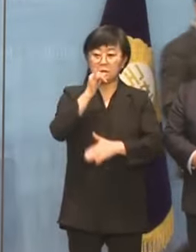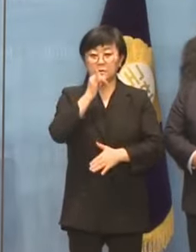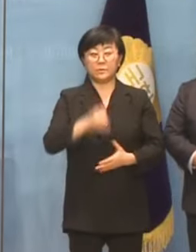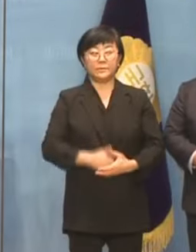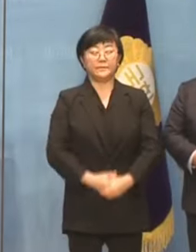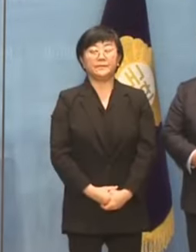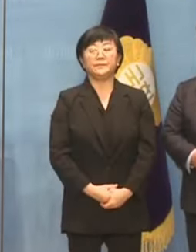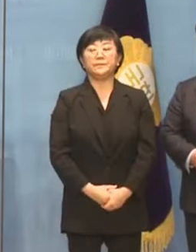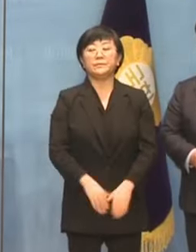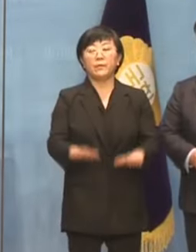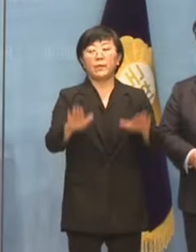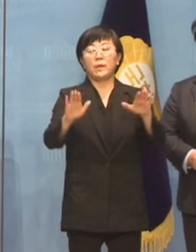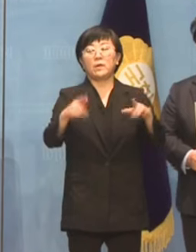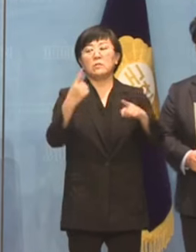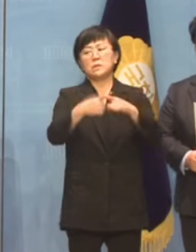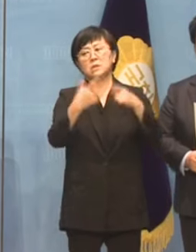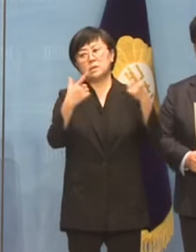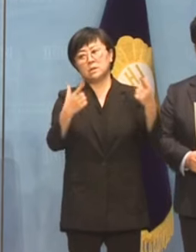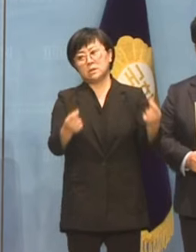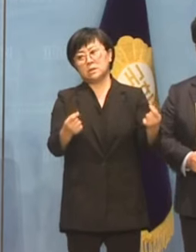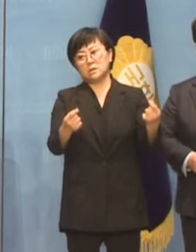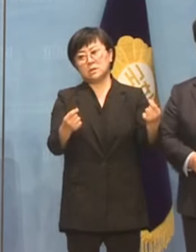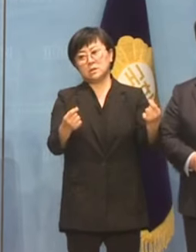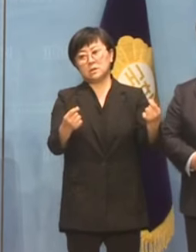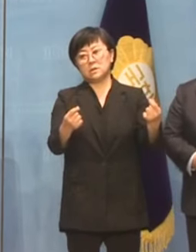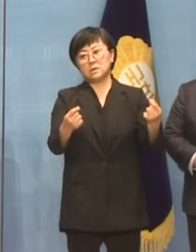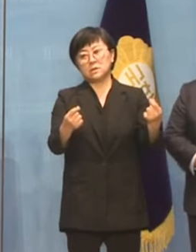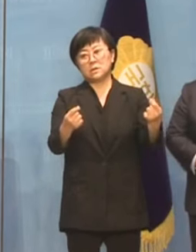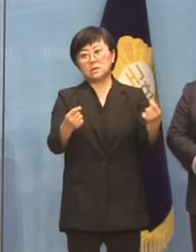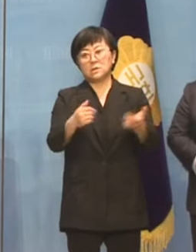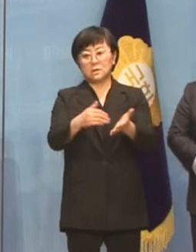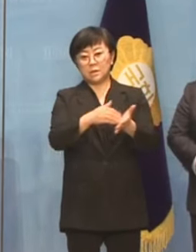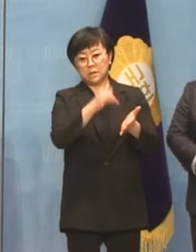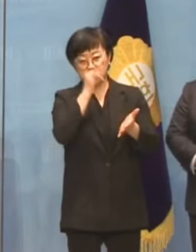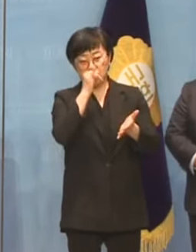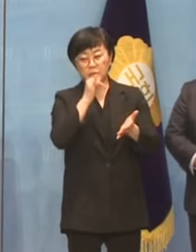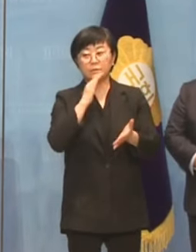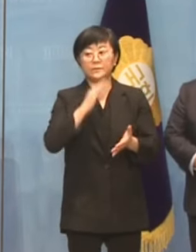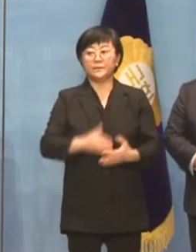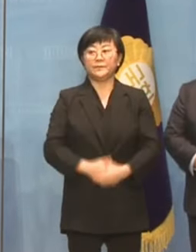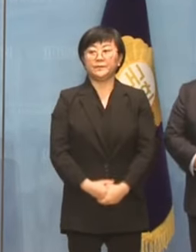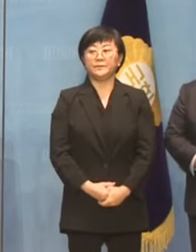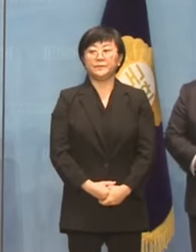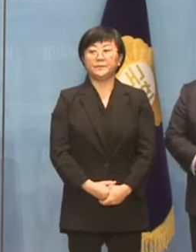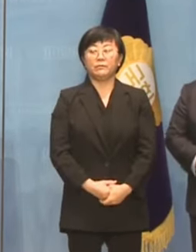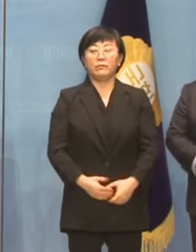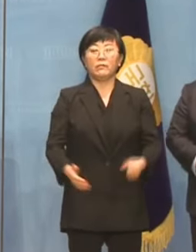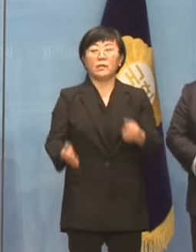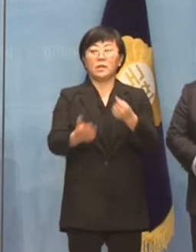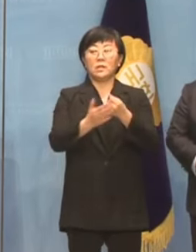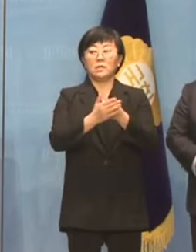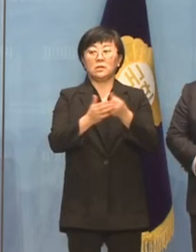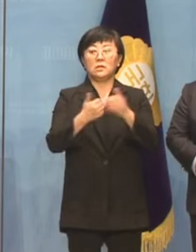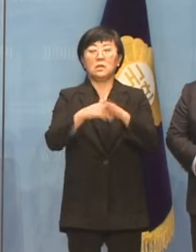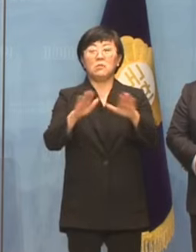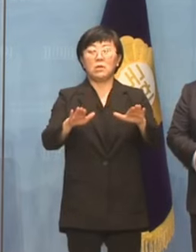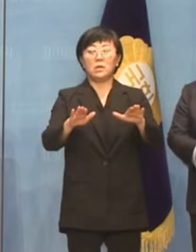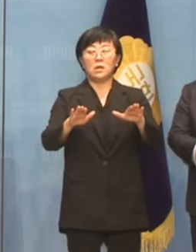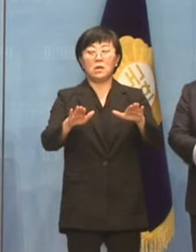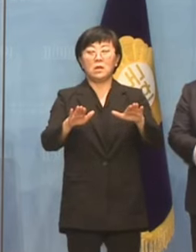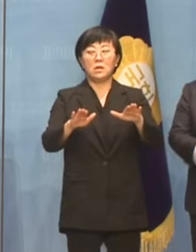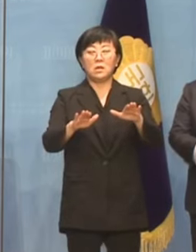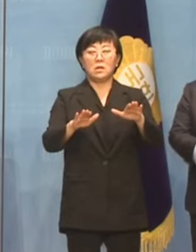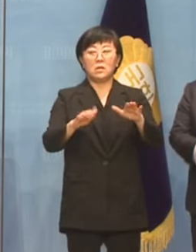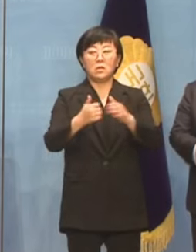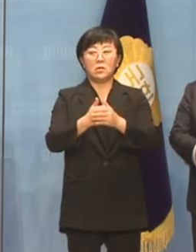있습니다. 이번 역시 그런 우려가 굉장히 강하게 제기되고 있는 것이 사실입니다. 그래서 저희가 이번에 기자회견을